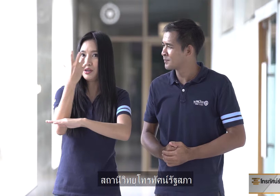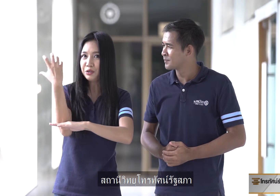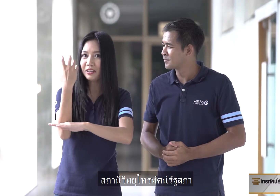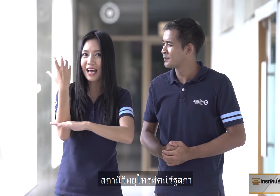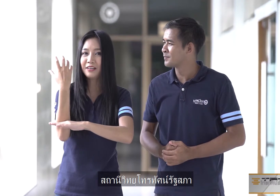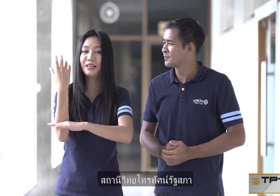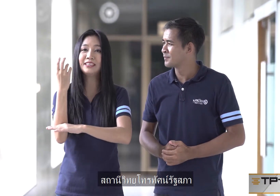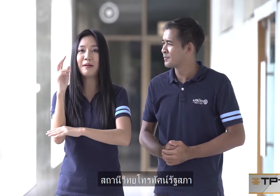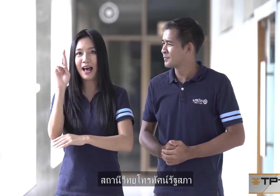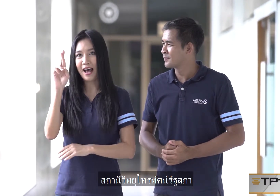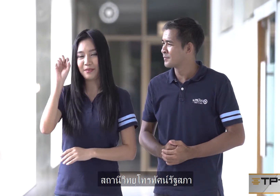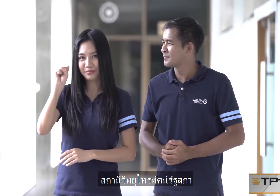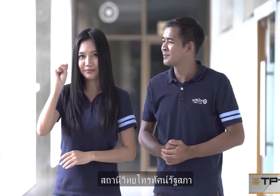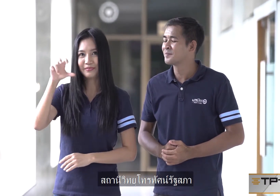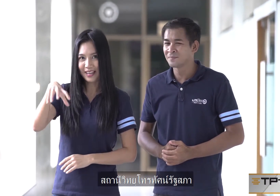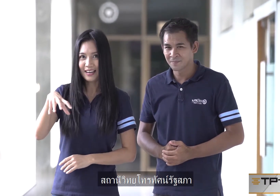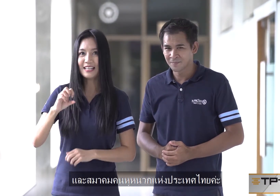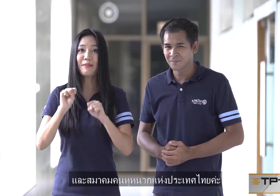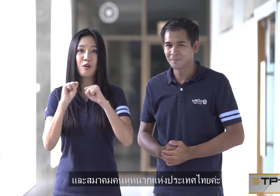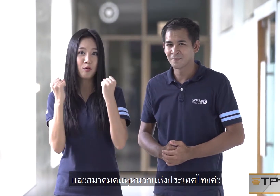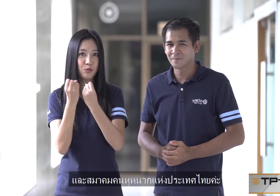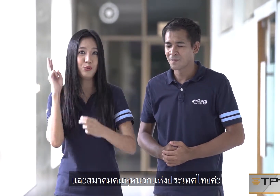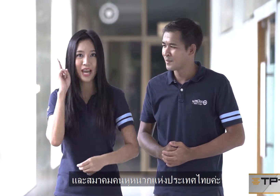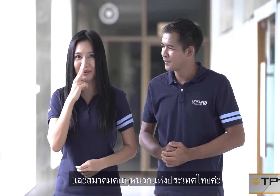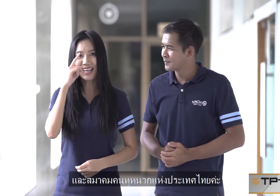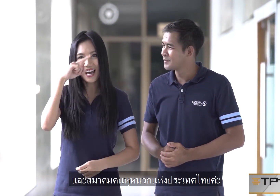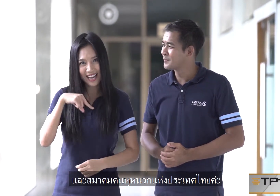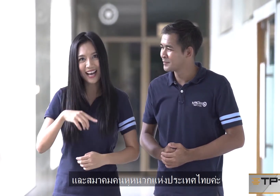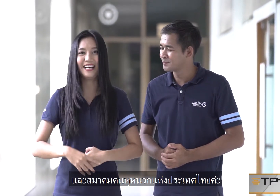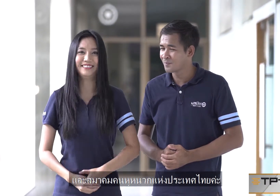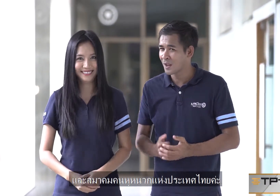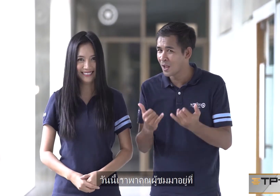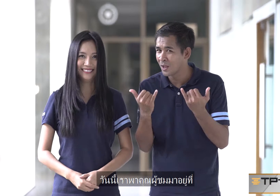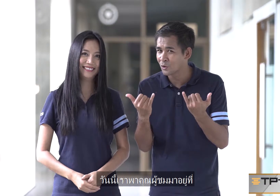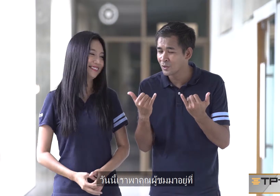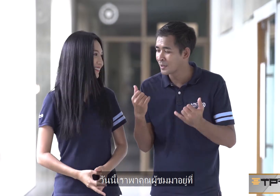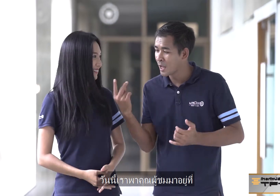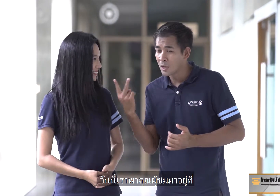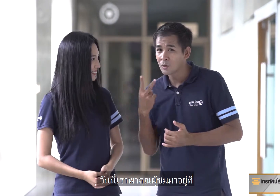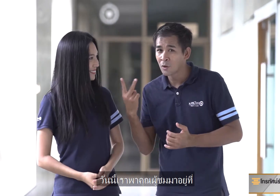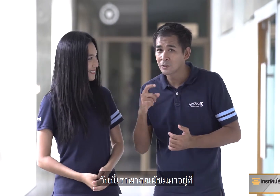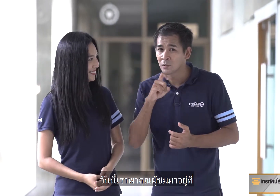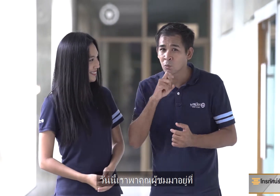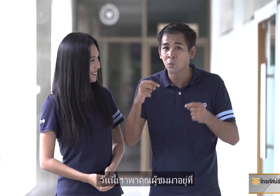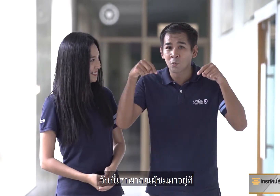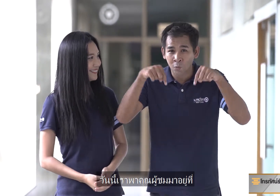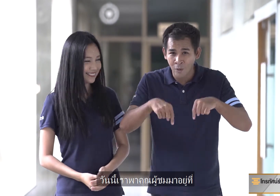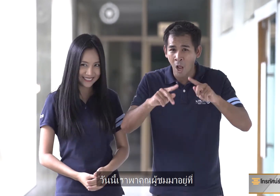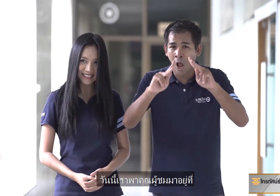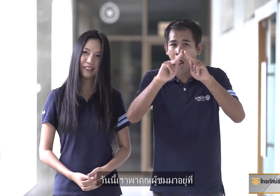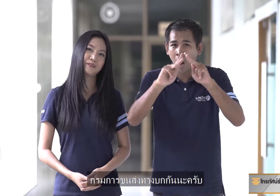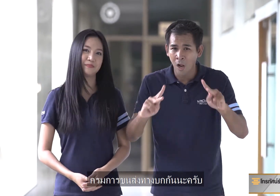านีวิทยุโทรทัศน์รัฐสภาและสมาคมคนหูหนวกแห่งประเทศไทยค่ะ วันนี้เราพาคุณผู้ชมมาอยู่